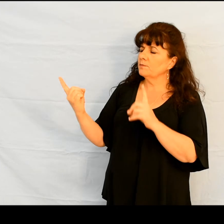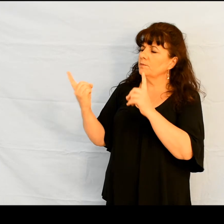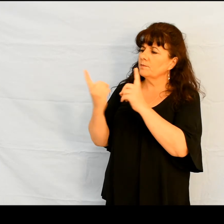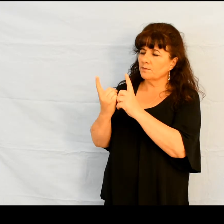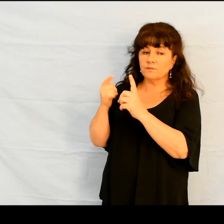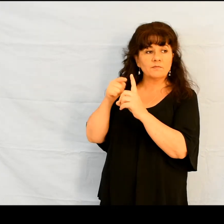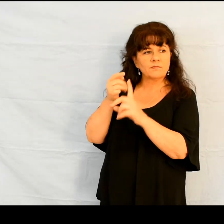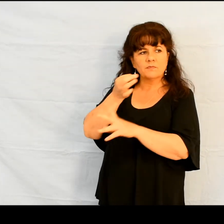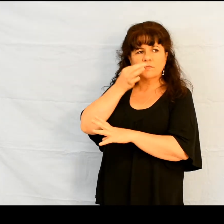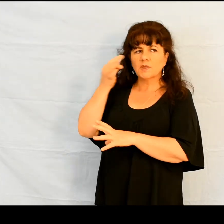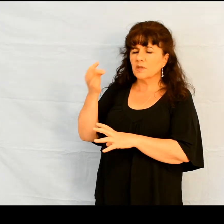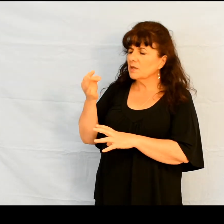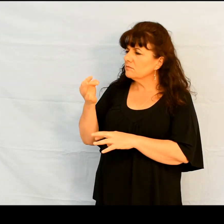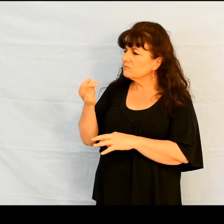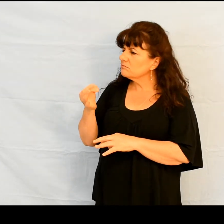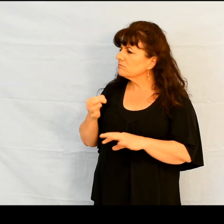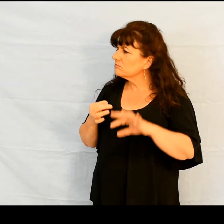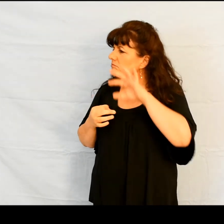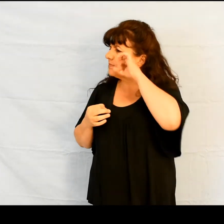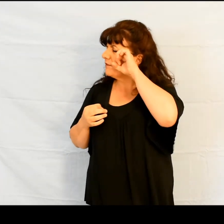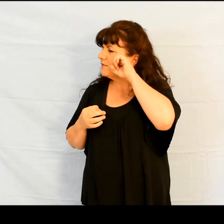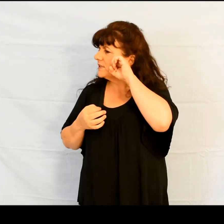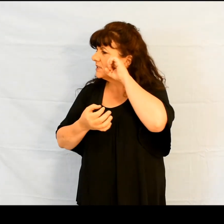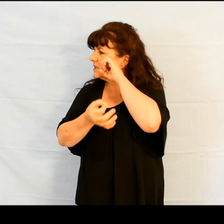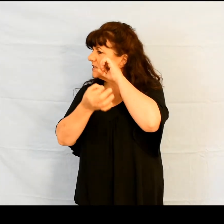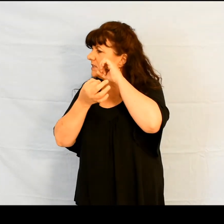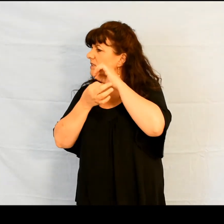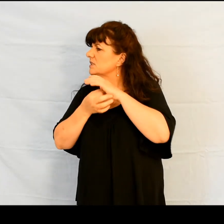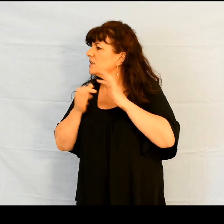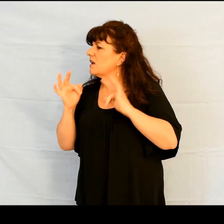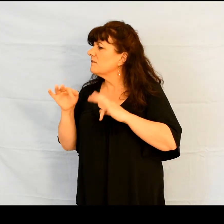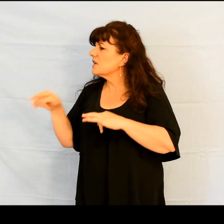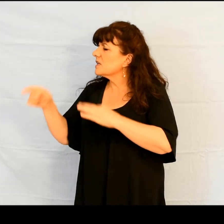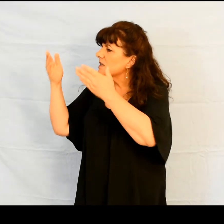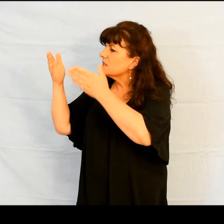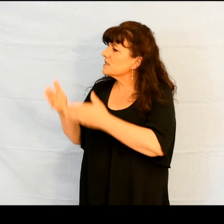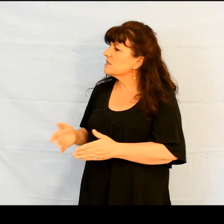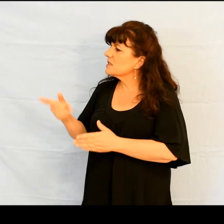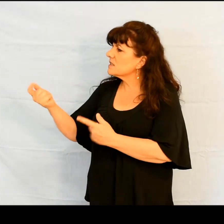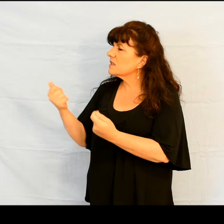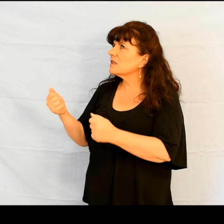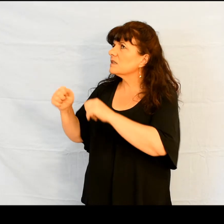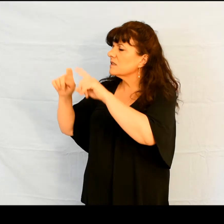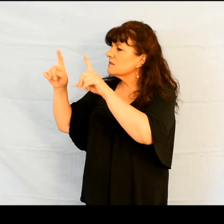Rends-moi les comptes de ta gestion, car tu ne peux plus être mon gérant. »